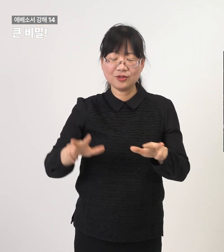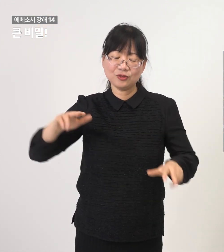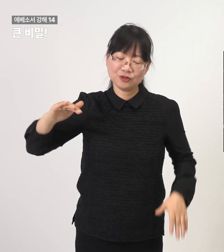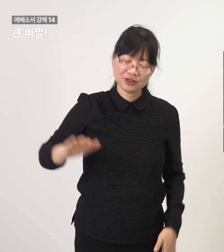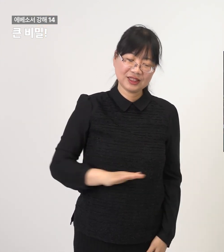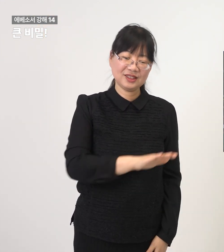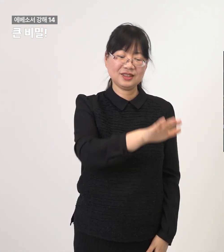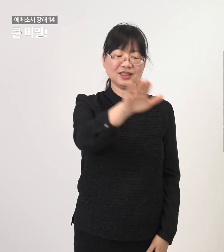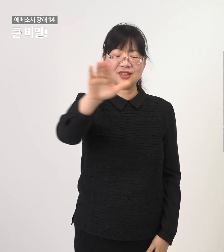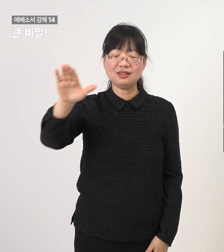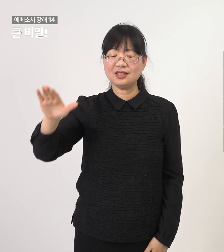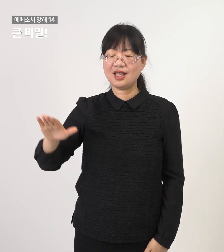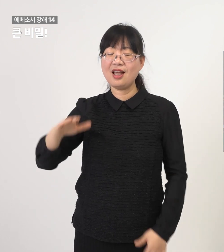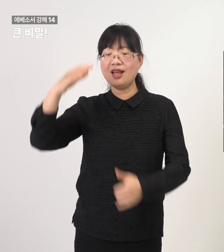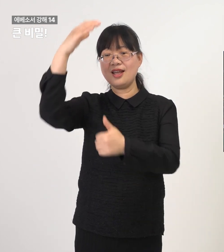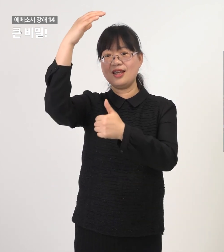맡겨진